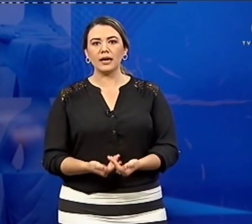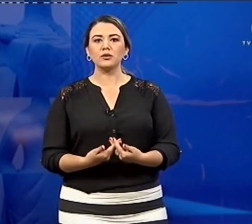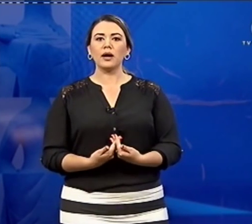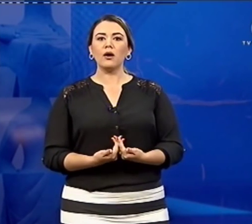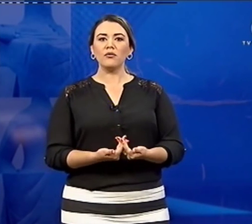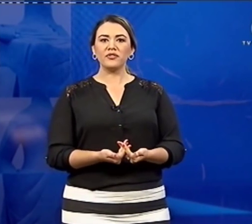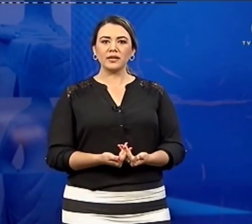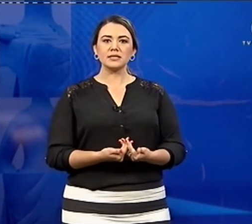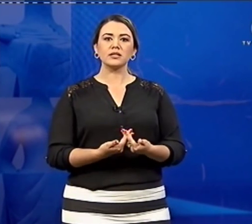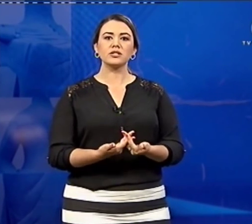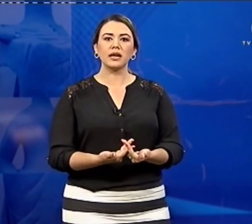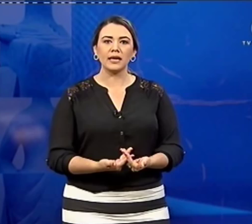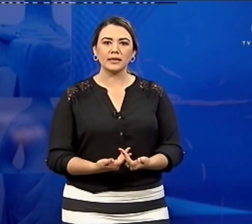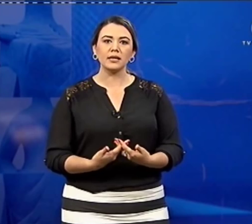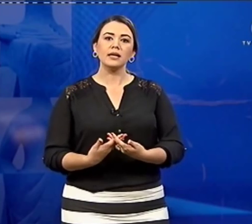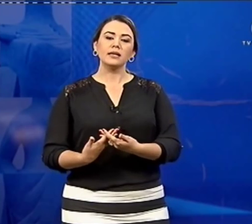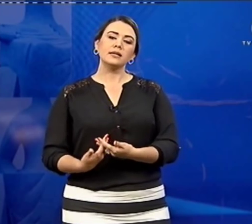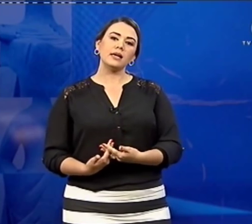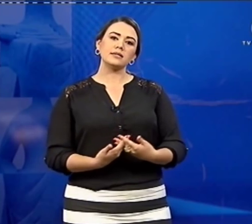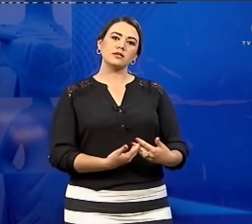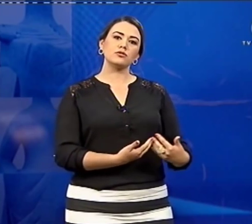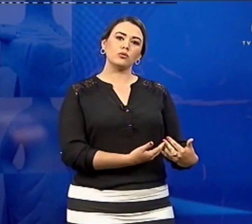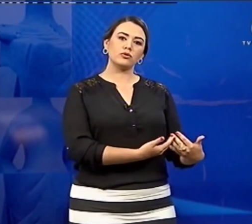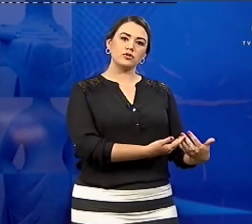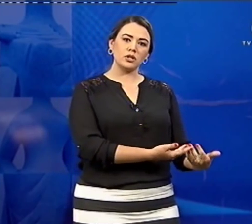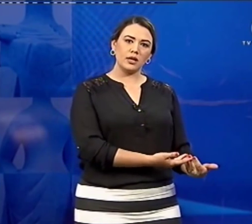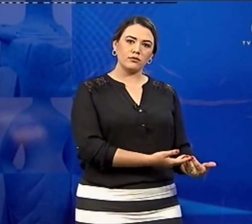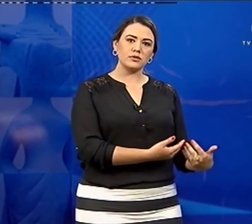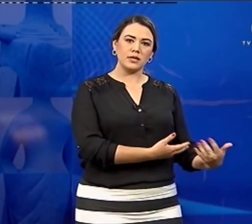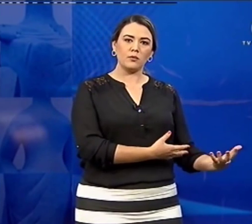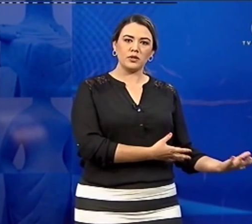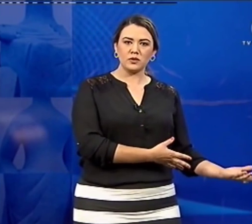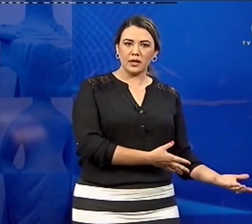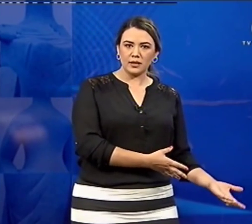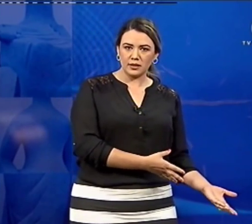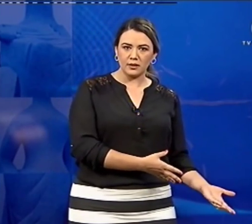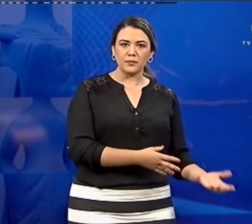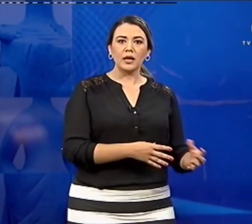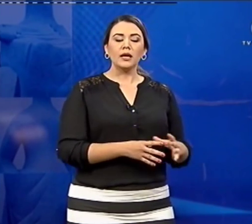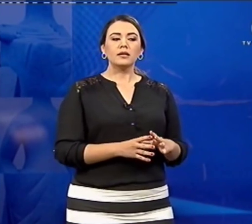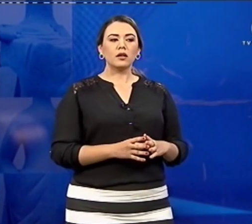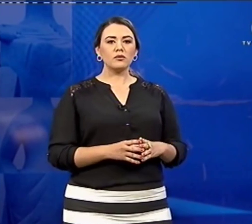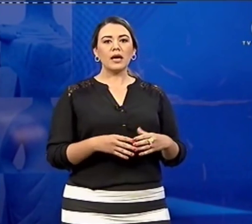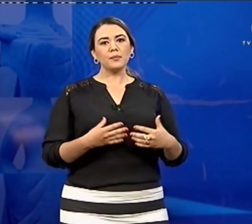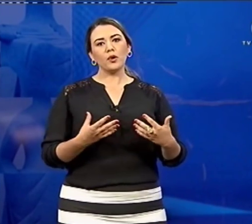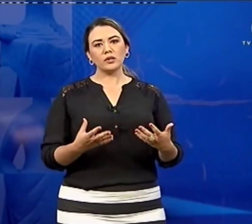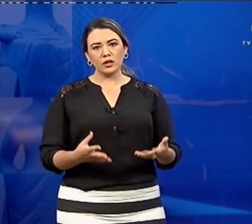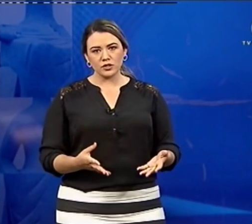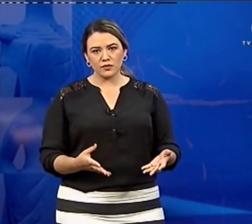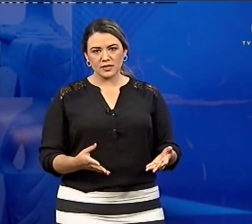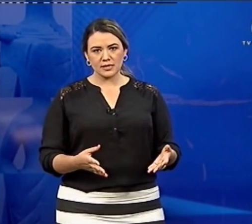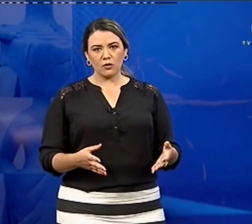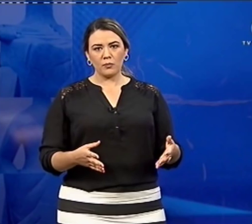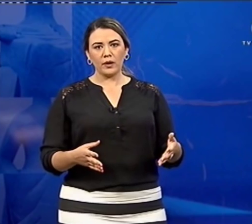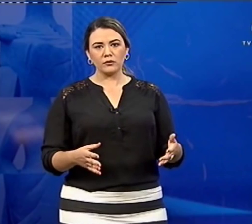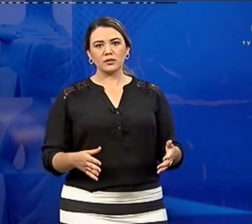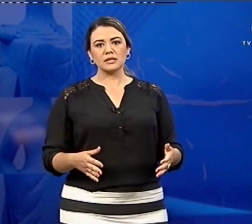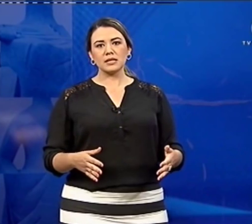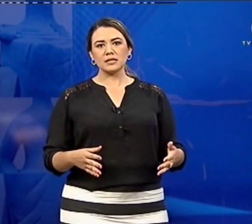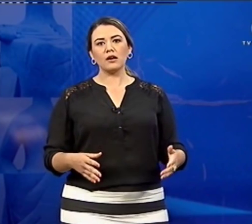ligado à ofensa direta desses outros direitos que eu mencionei aqui. Então, é importante que vocês acompanhem todas as